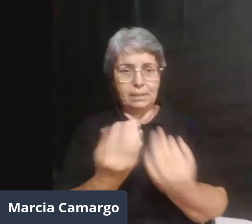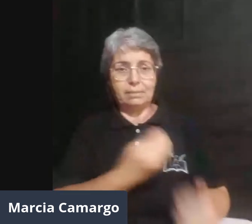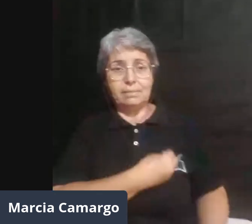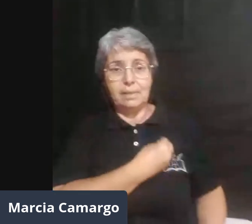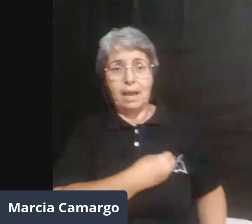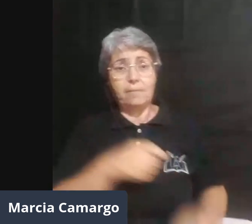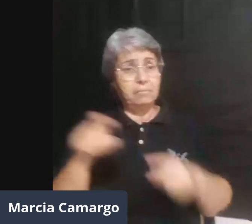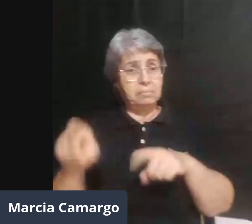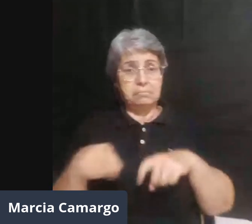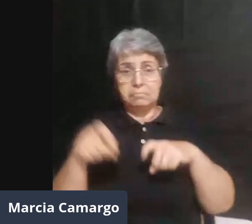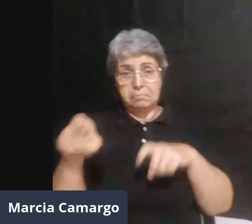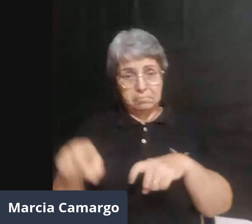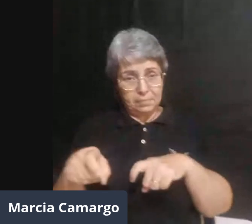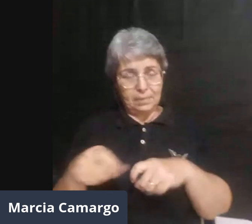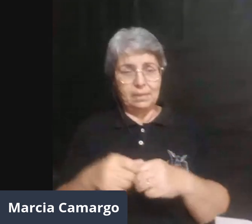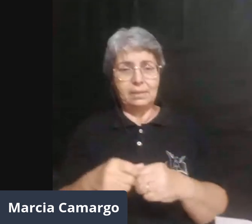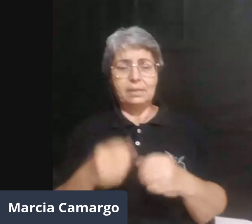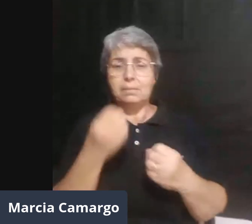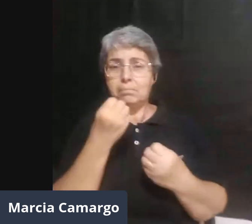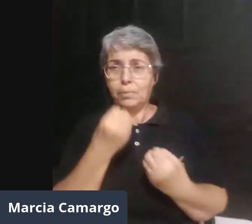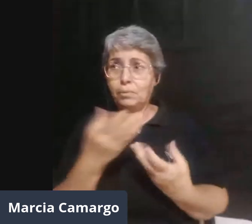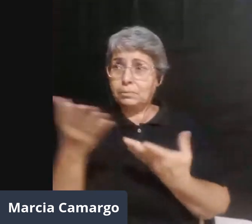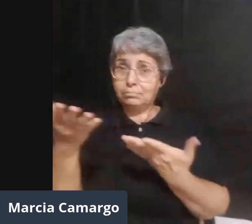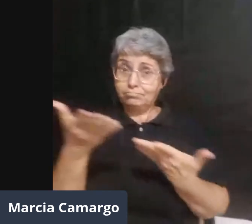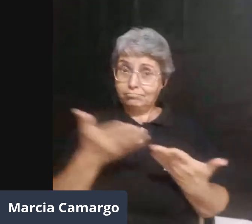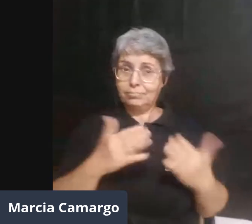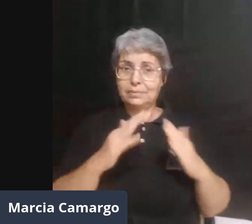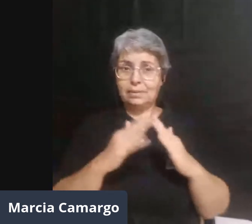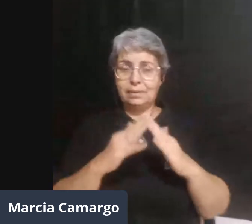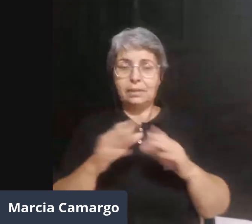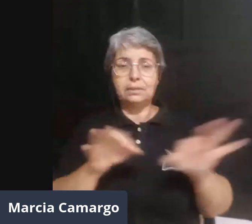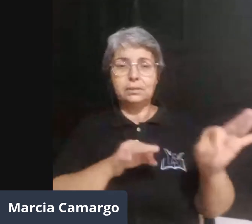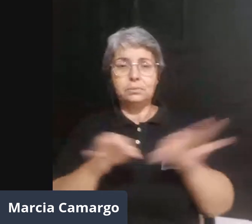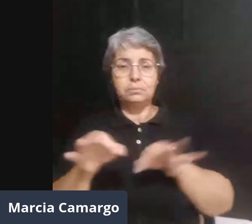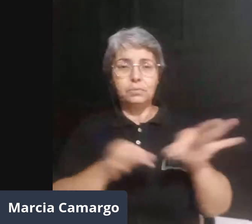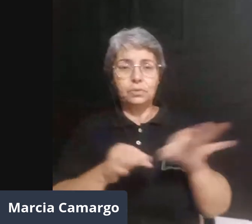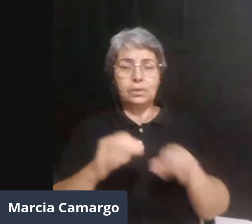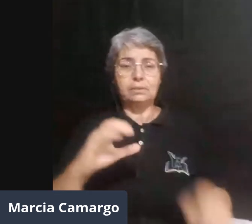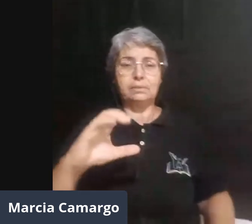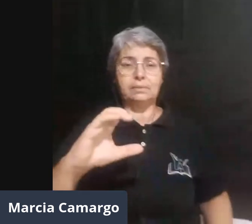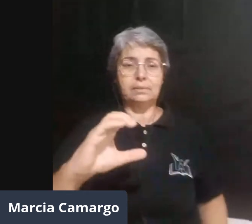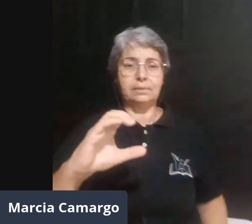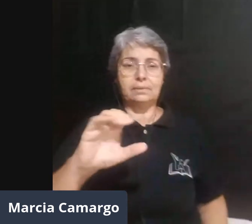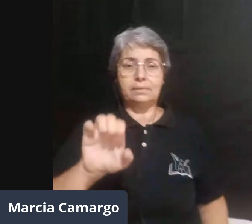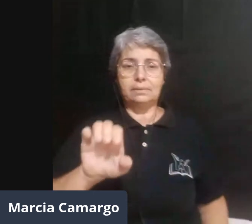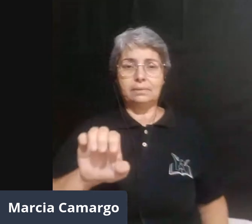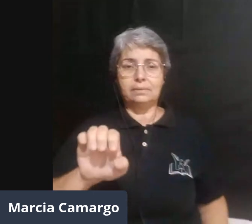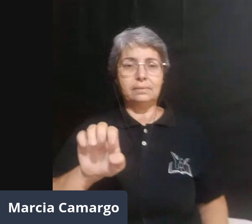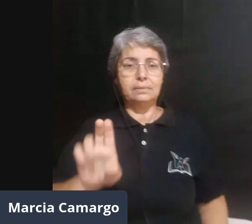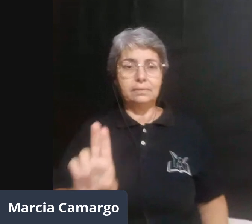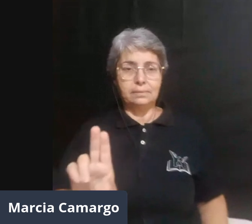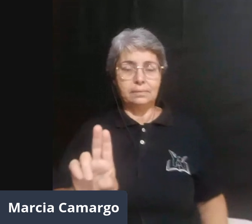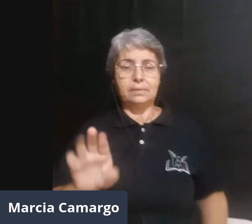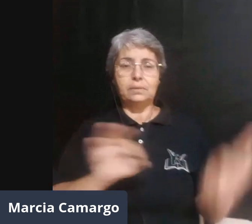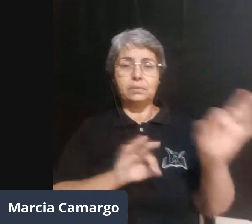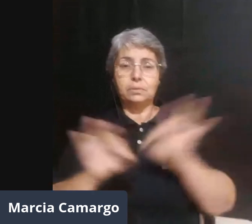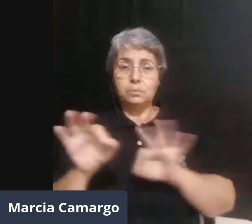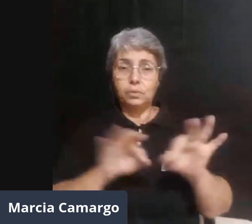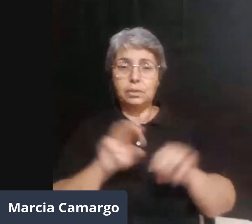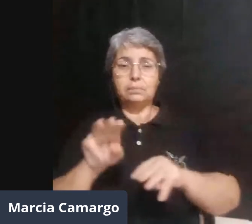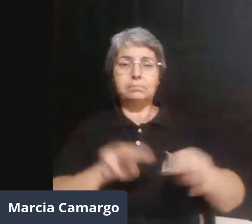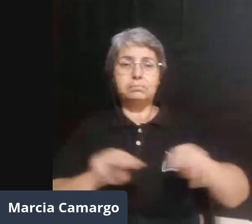de hospitalidade chamado Projeto Céu. Ela também coordena um outro projeto missionário chamado